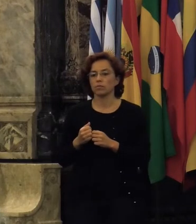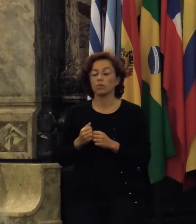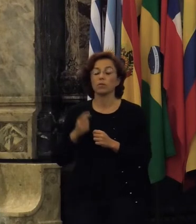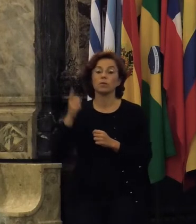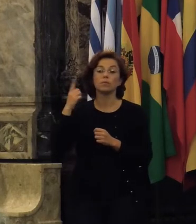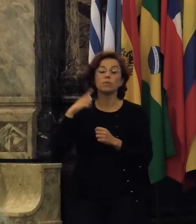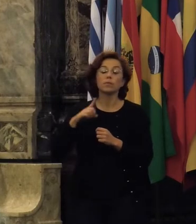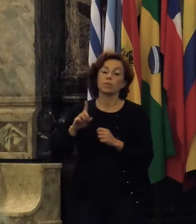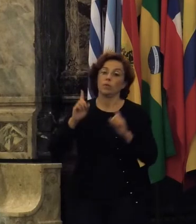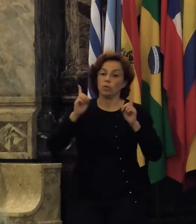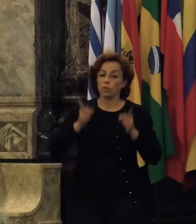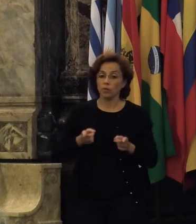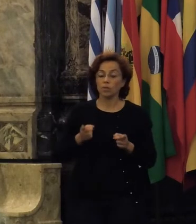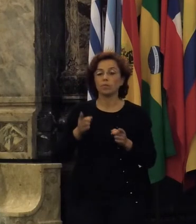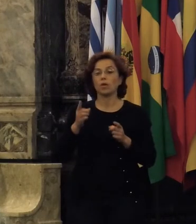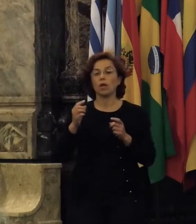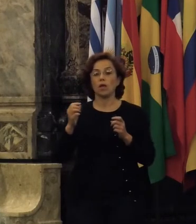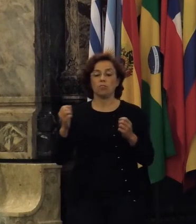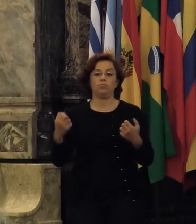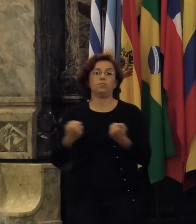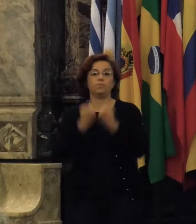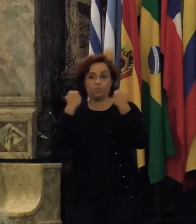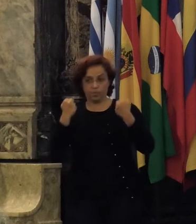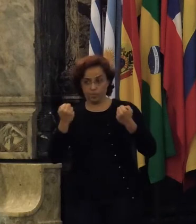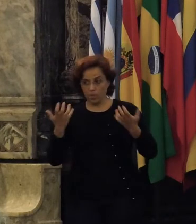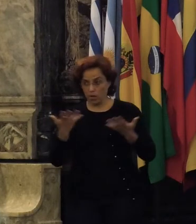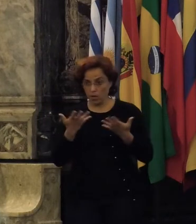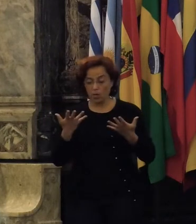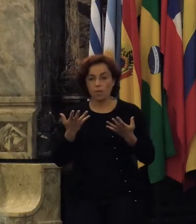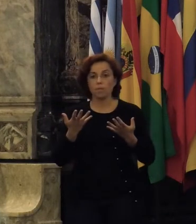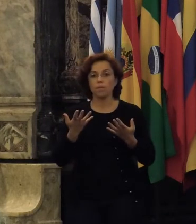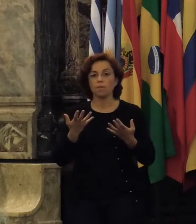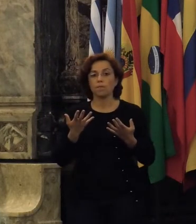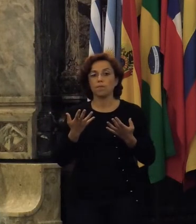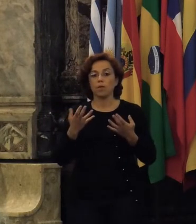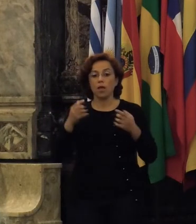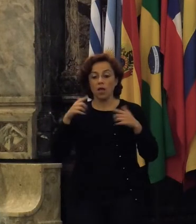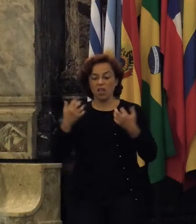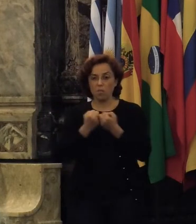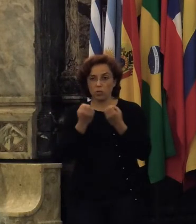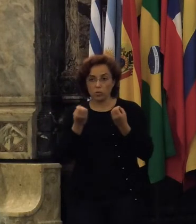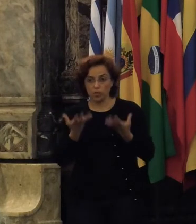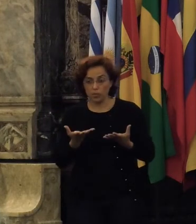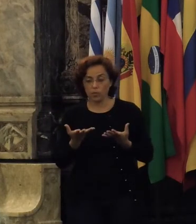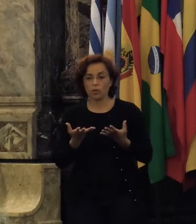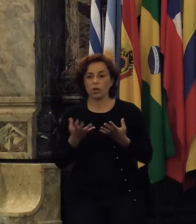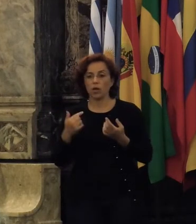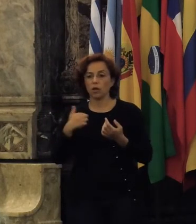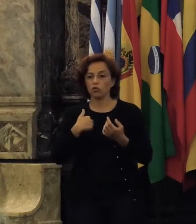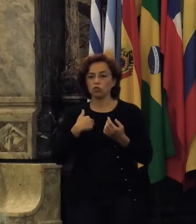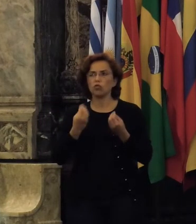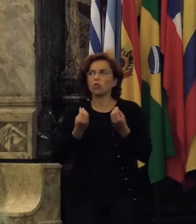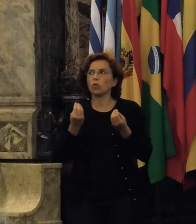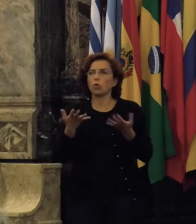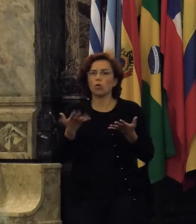Pero también hay un impacto, ¿sí? Que este impacto, en todo caso, cómo nos afecta de